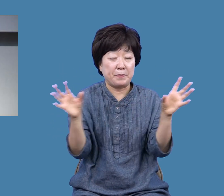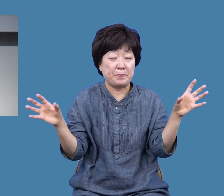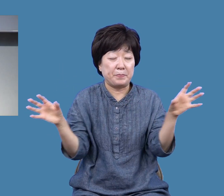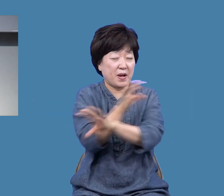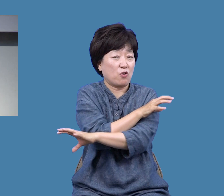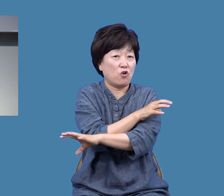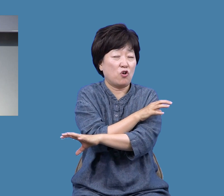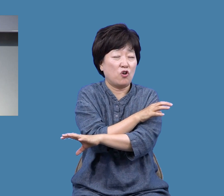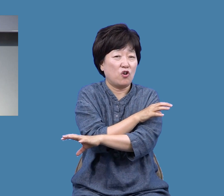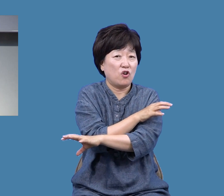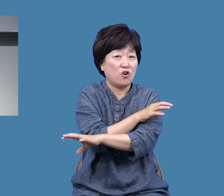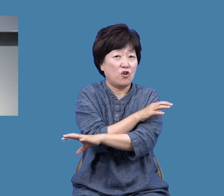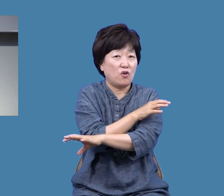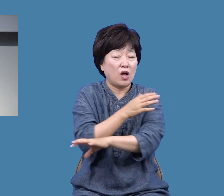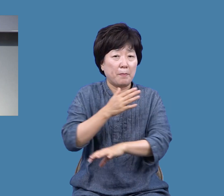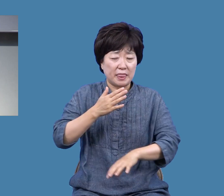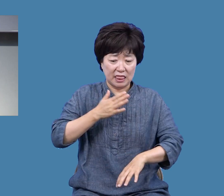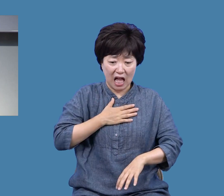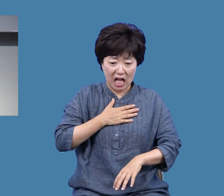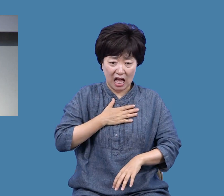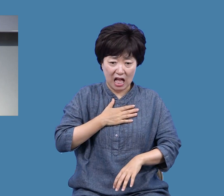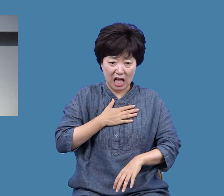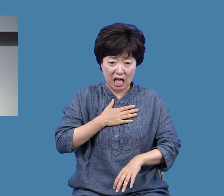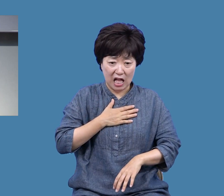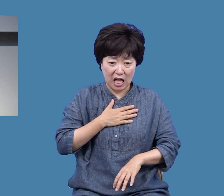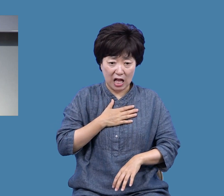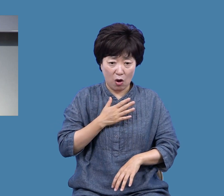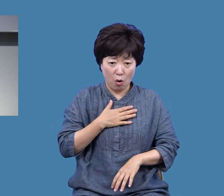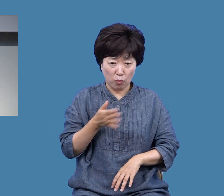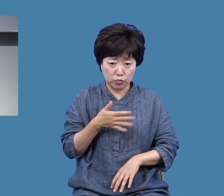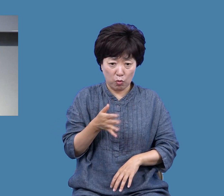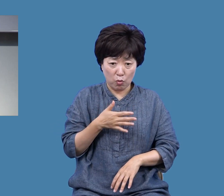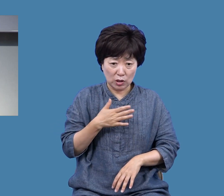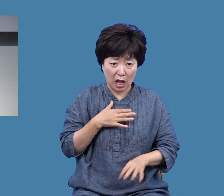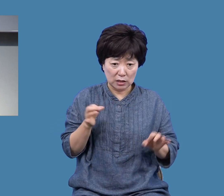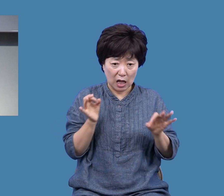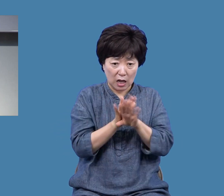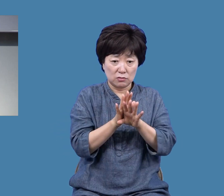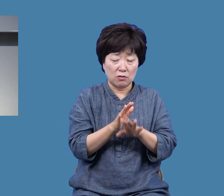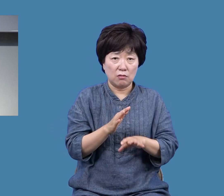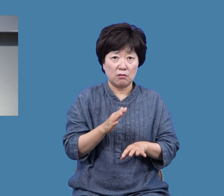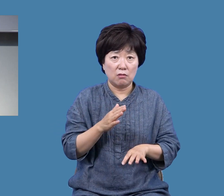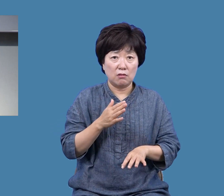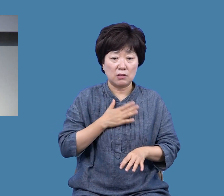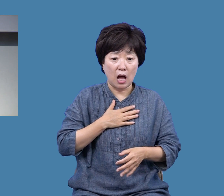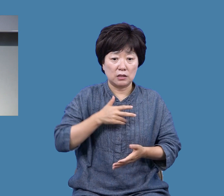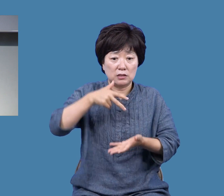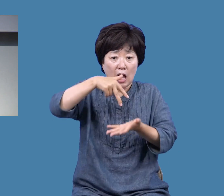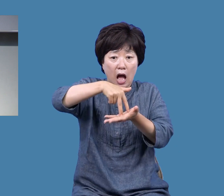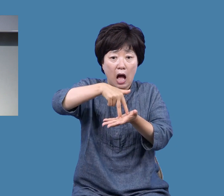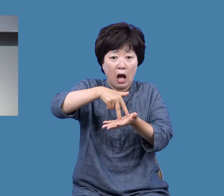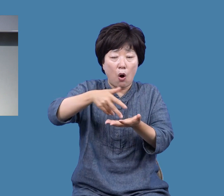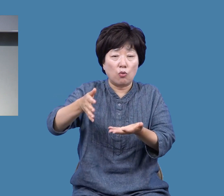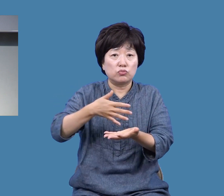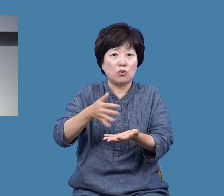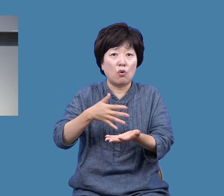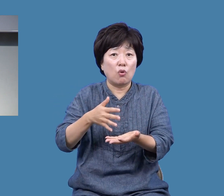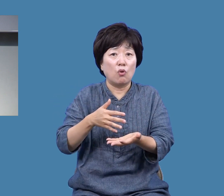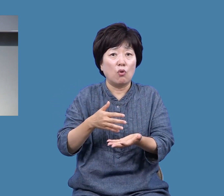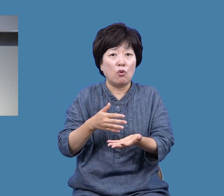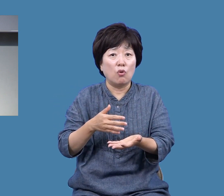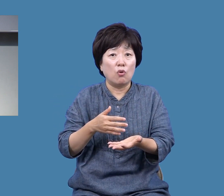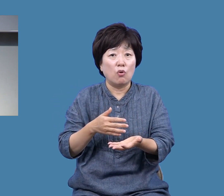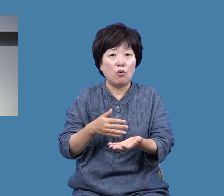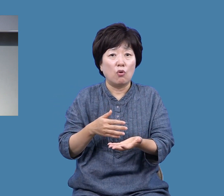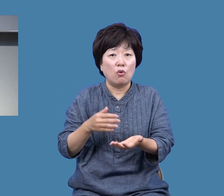바꿔버리셨어. 그러면 그게 나일까 아닐까? 그다음에 그게 더 이상 내가 아니지. 이건 하나님께서 다른 어떤